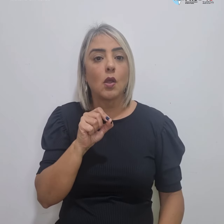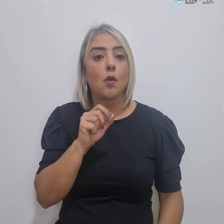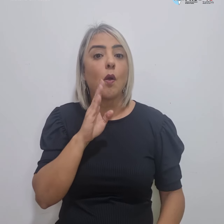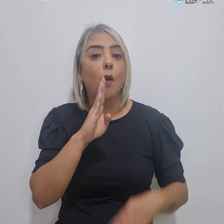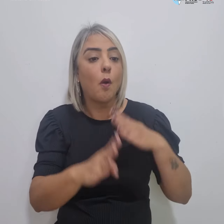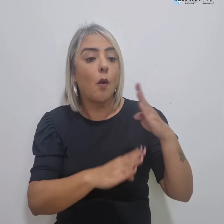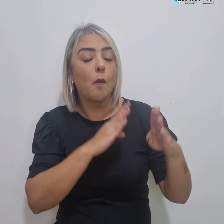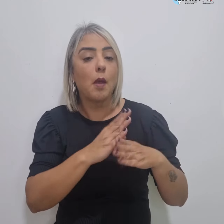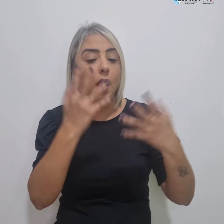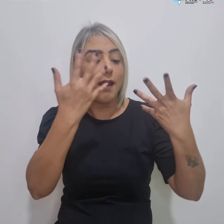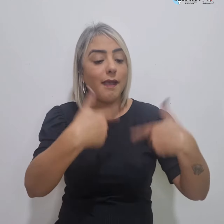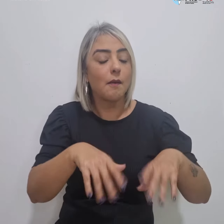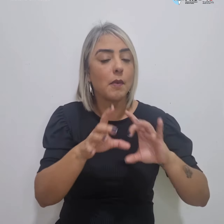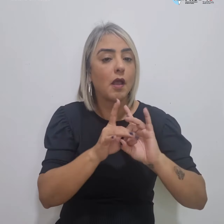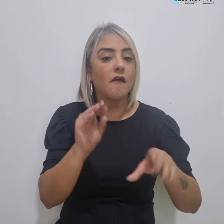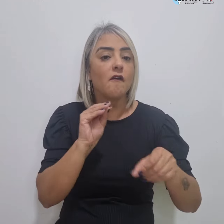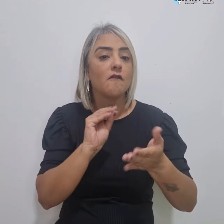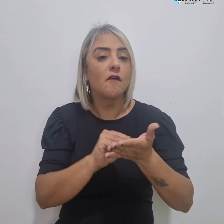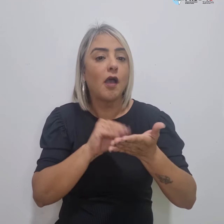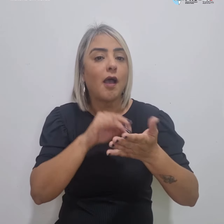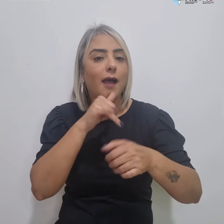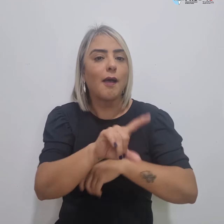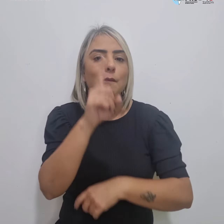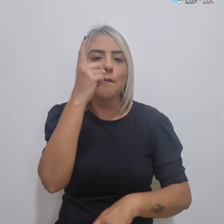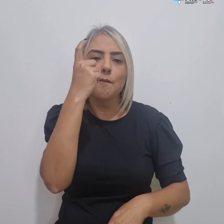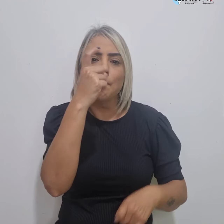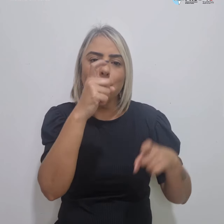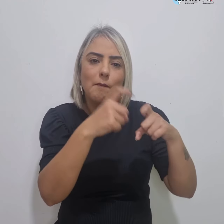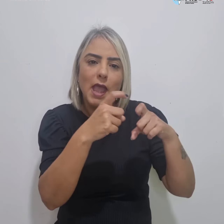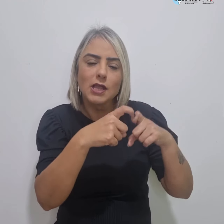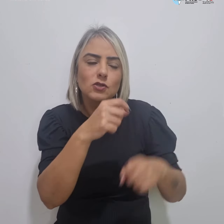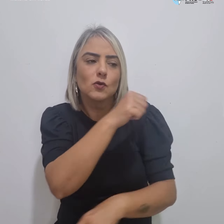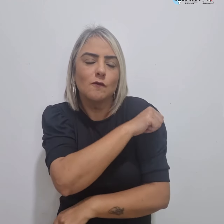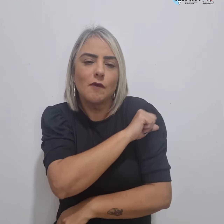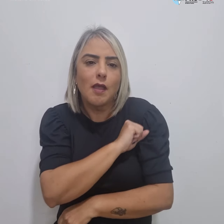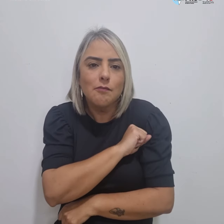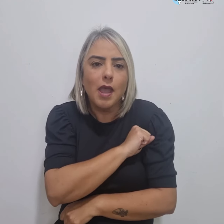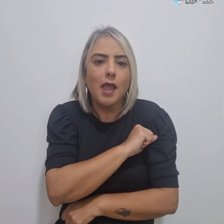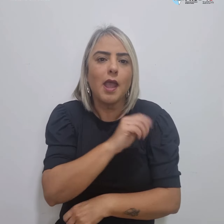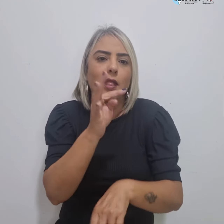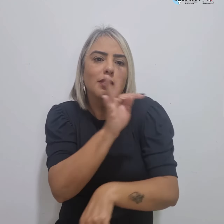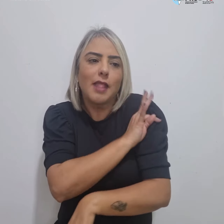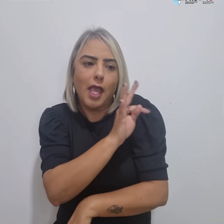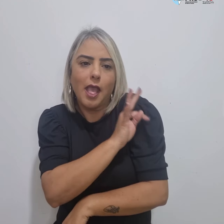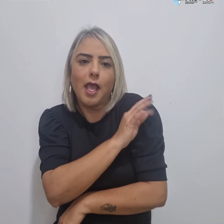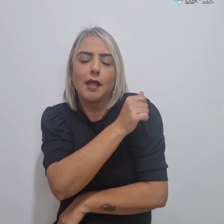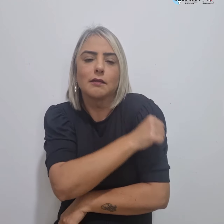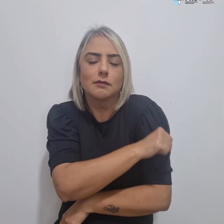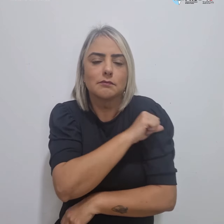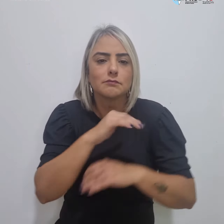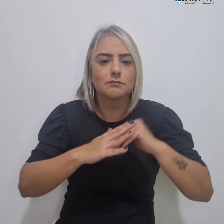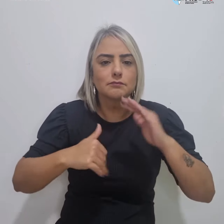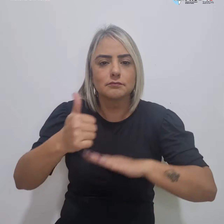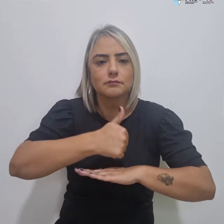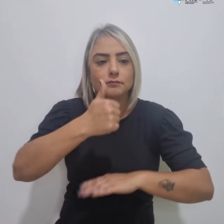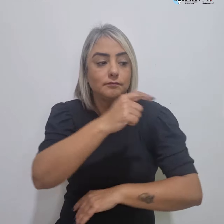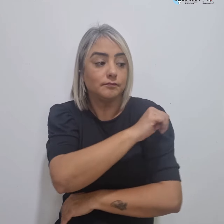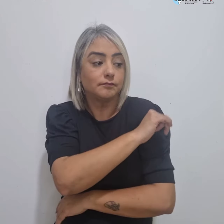Gama Livre, faltam médicos, enfermeiros, técnicos de enfermagem, profissionais de